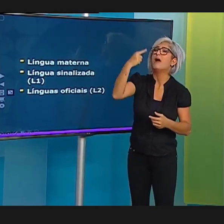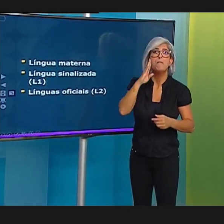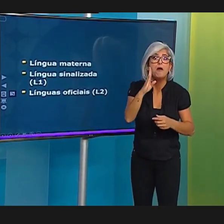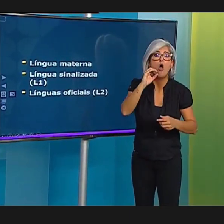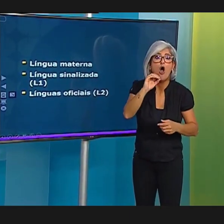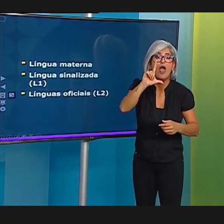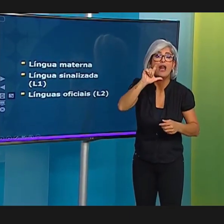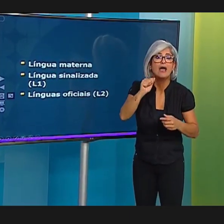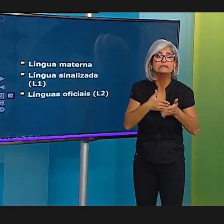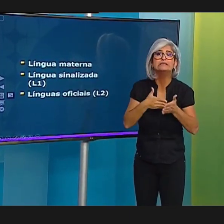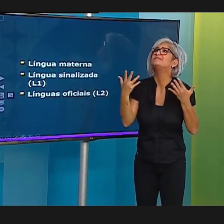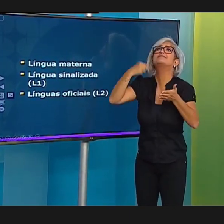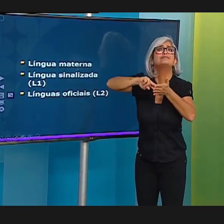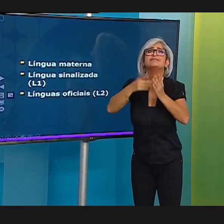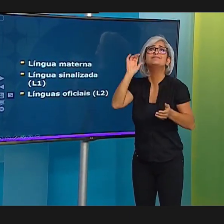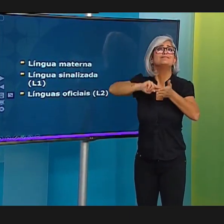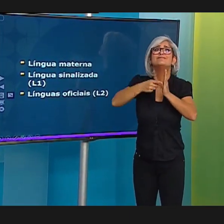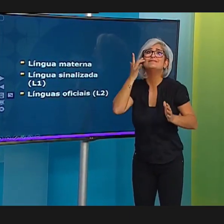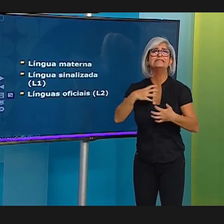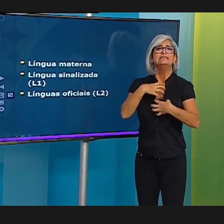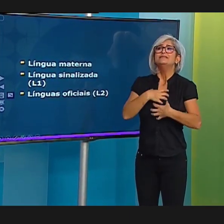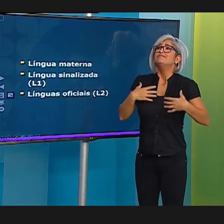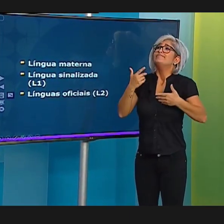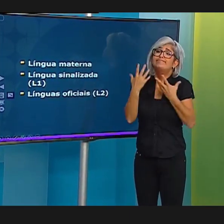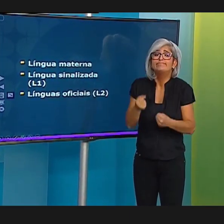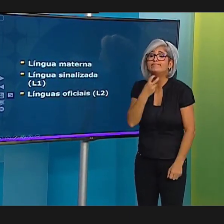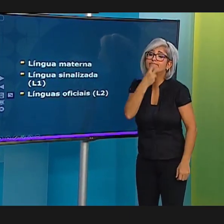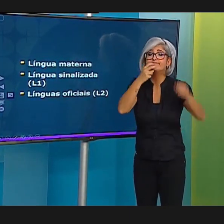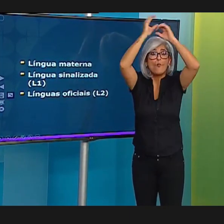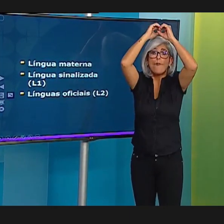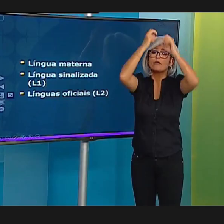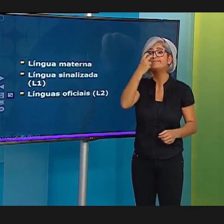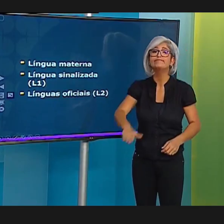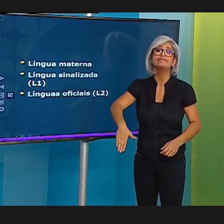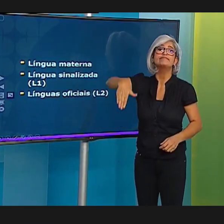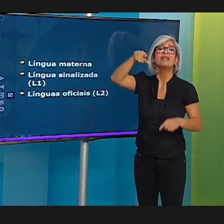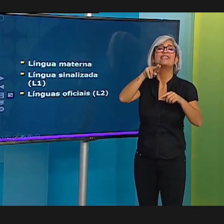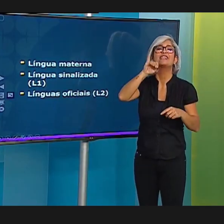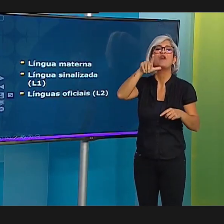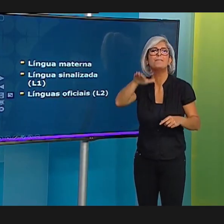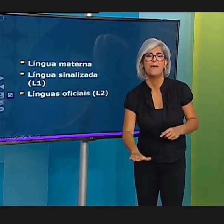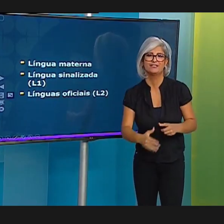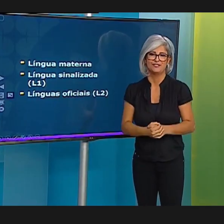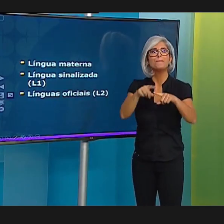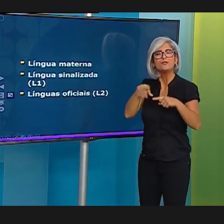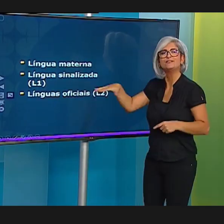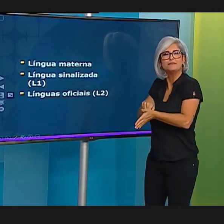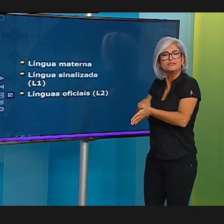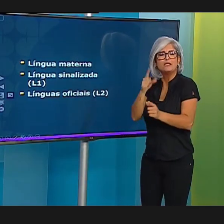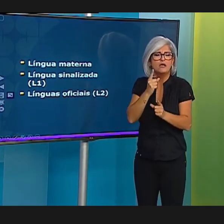apresentada, aquela palavra para ele, e faziam com que esse surdo falasse, oralizasse essa palavra. Esse era o processo oral. Ele poderia até falar, mas não tinha compreensão. Por